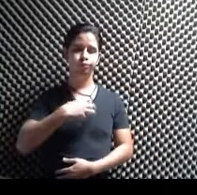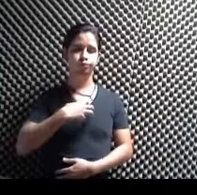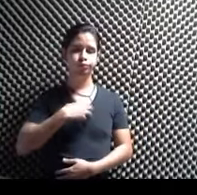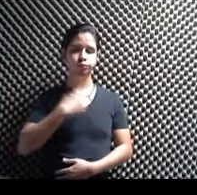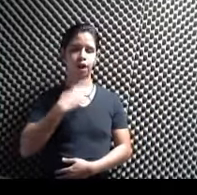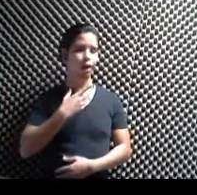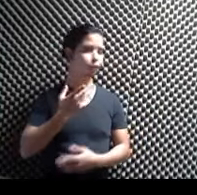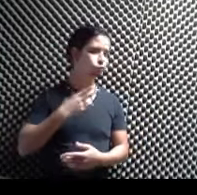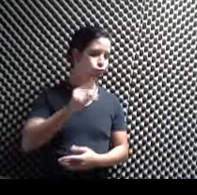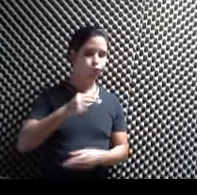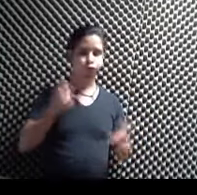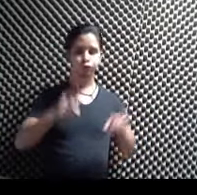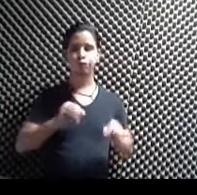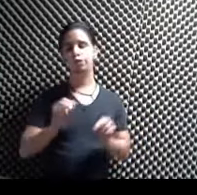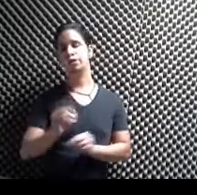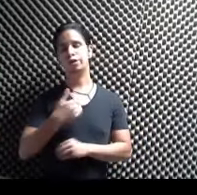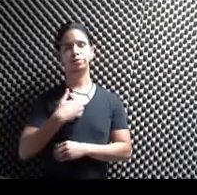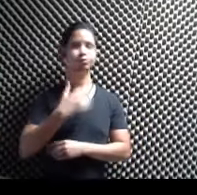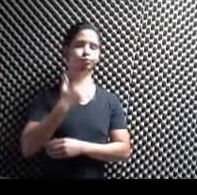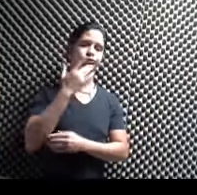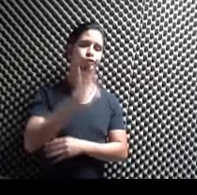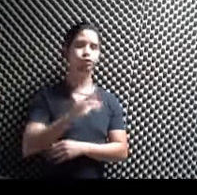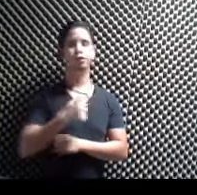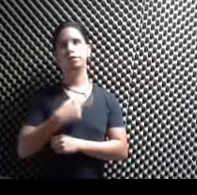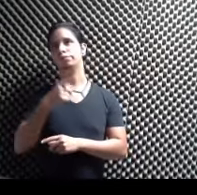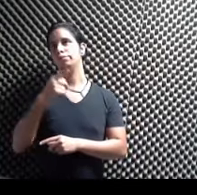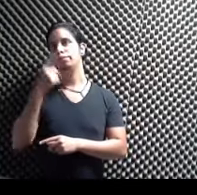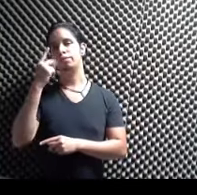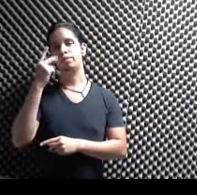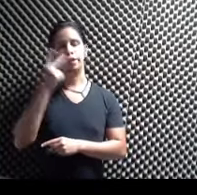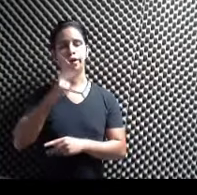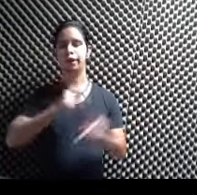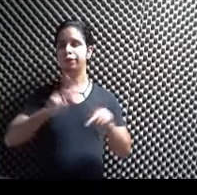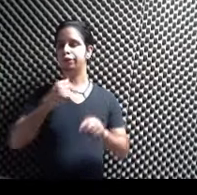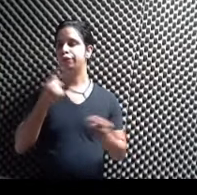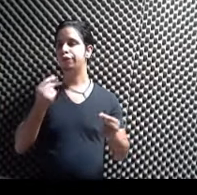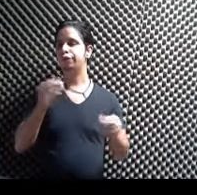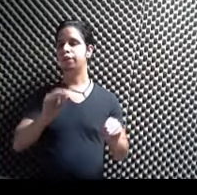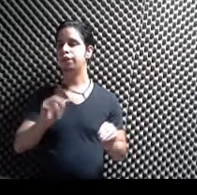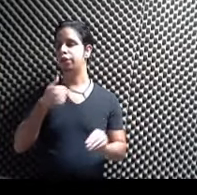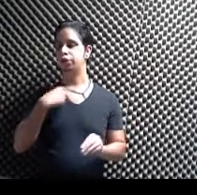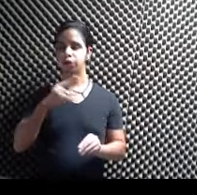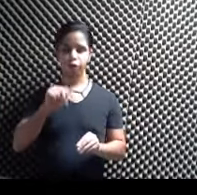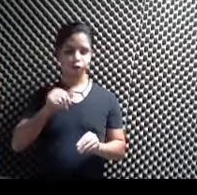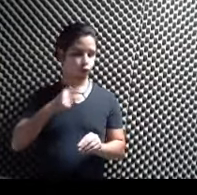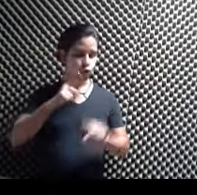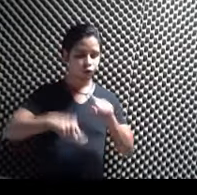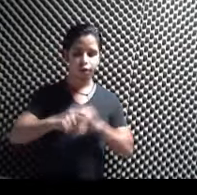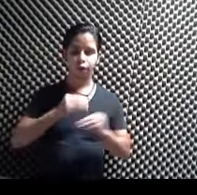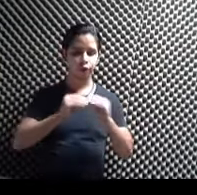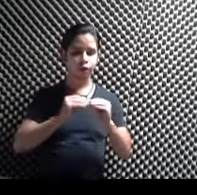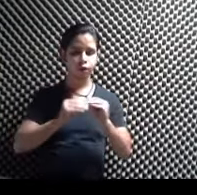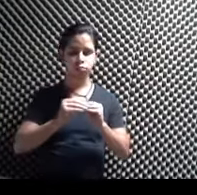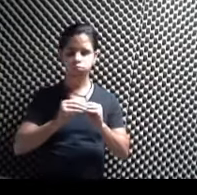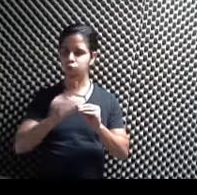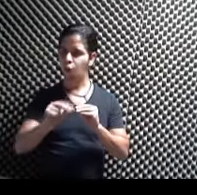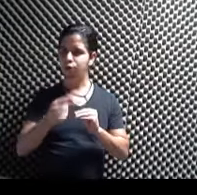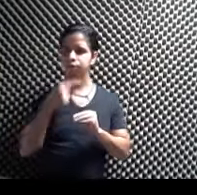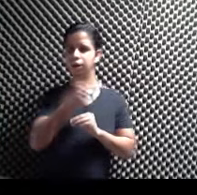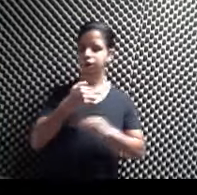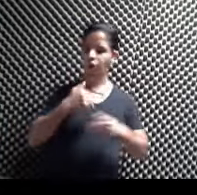de que aquí no pasa nada, que bendito, que mira cómo están las cosas, que ya esto no tiene arreglo, ¿no? Esta joven decidió hacer